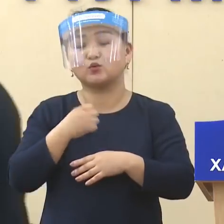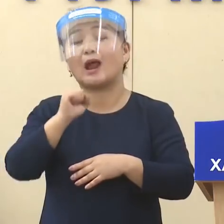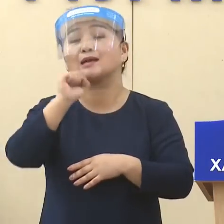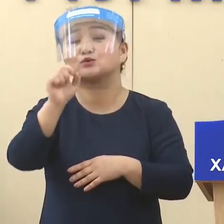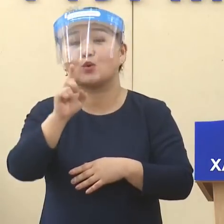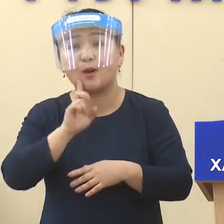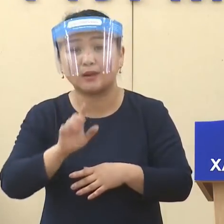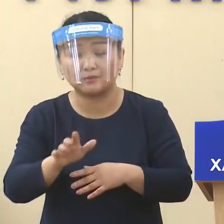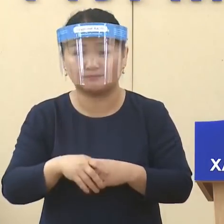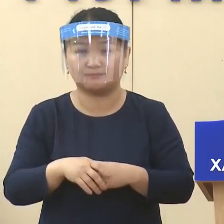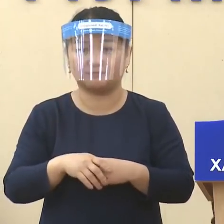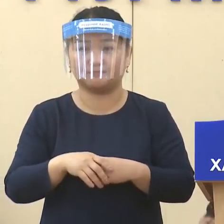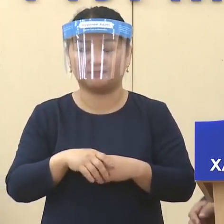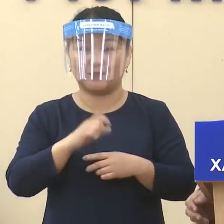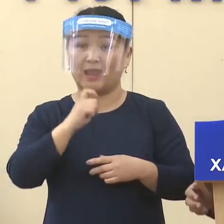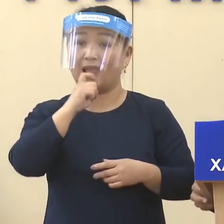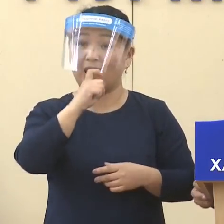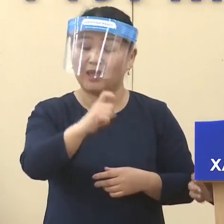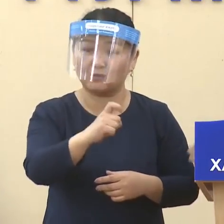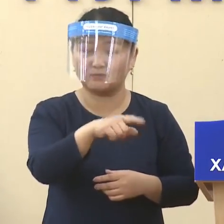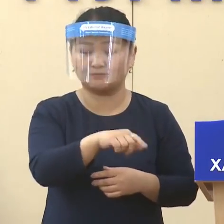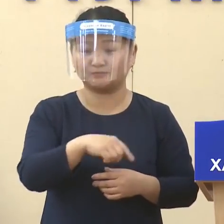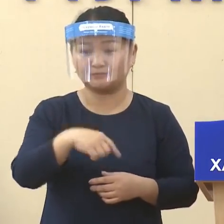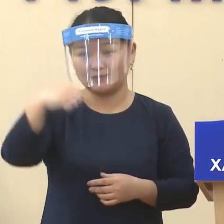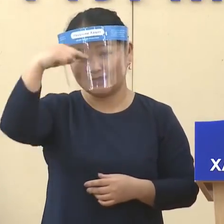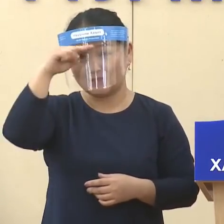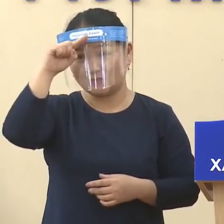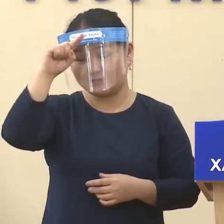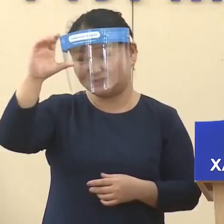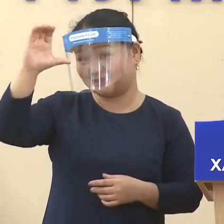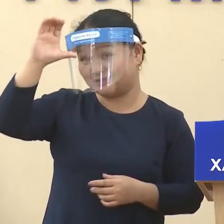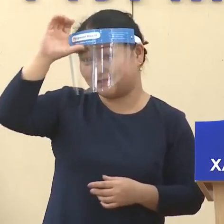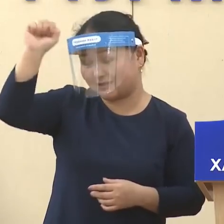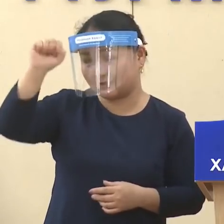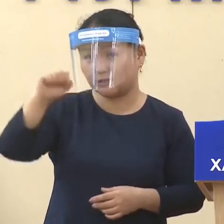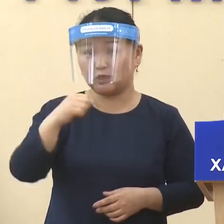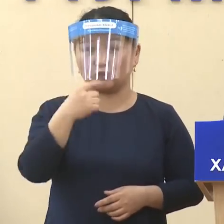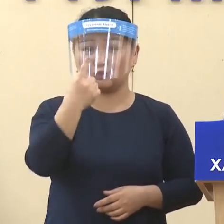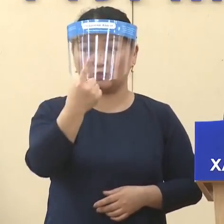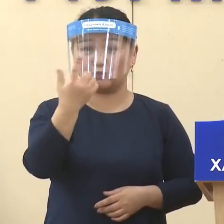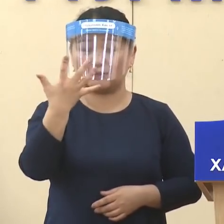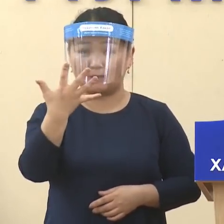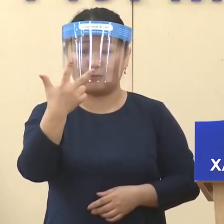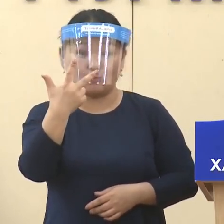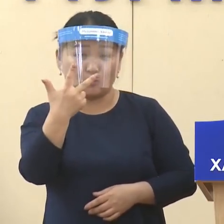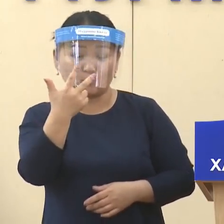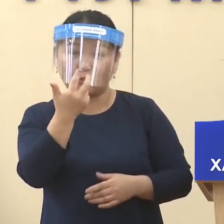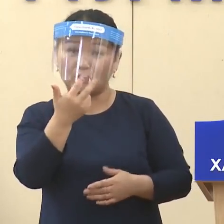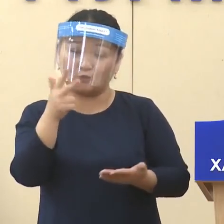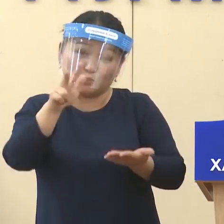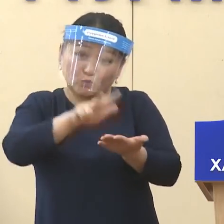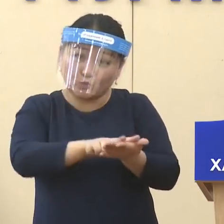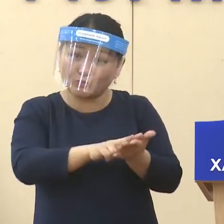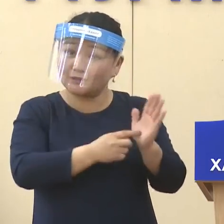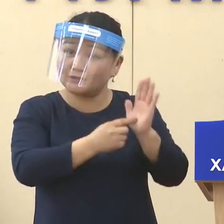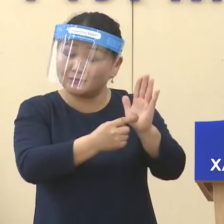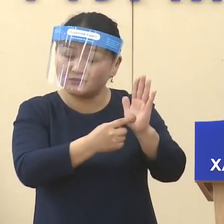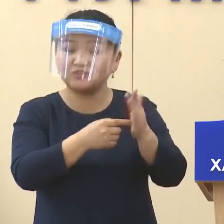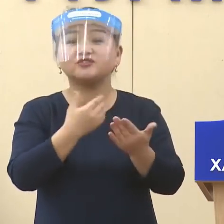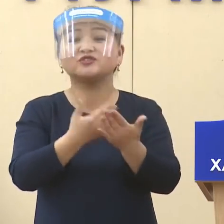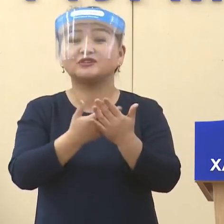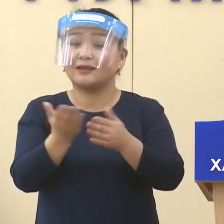За энэ талаар бол бас Эрүүл мэндийн сайдын 153 дугаар тушаал гарсан байна. Өөрөөр хэлбэл нас баралт гарсан